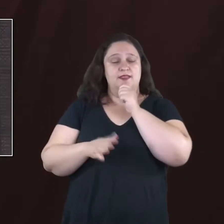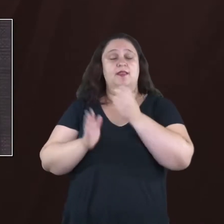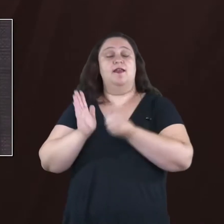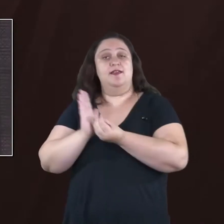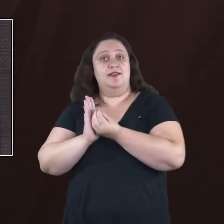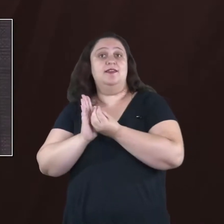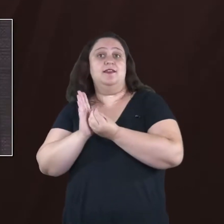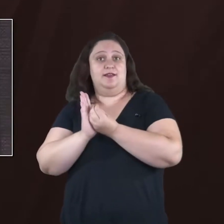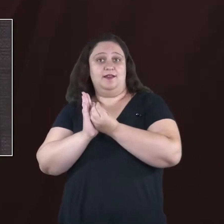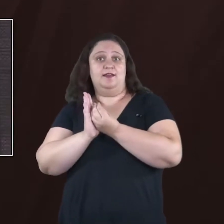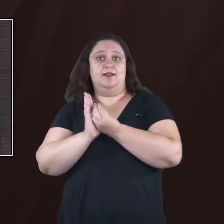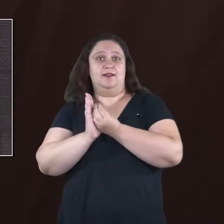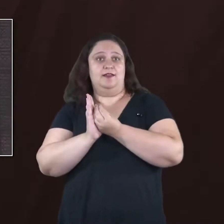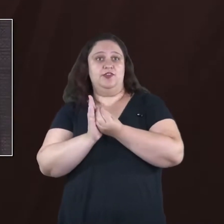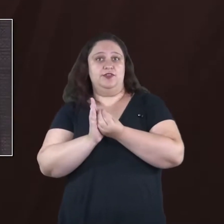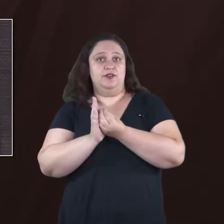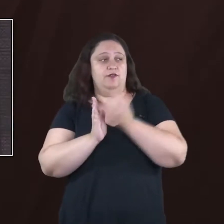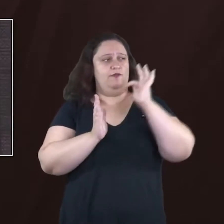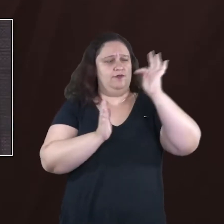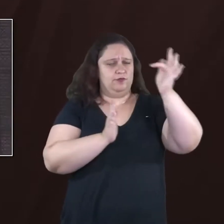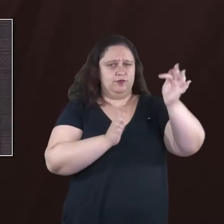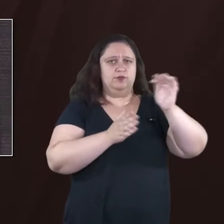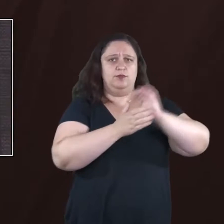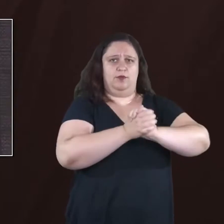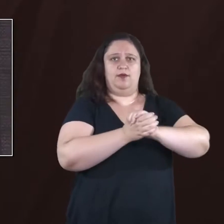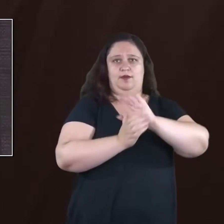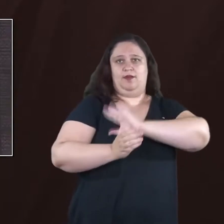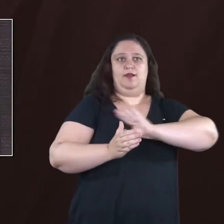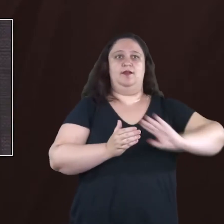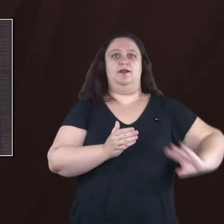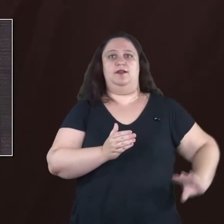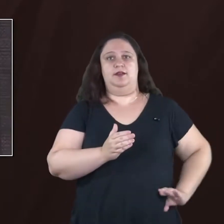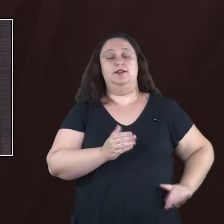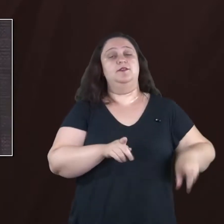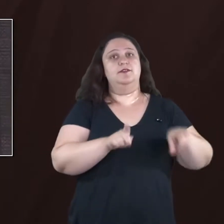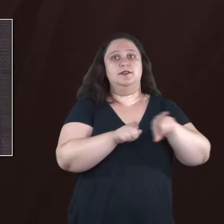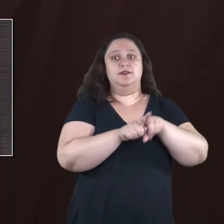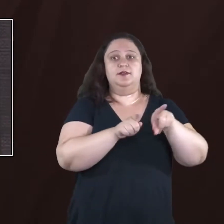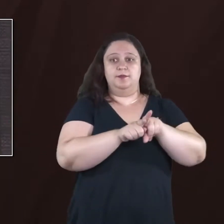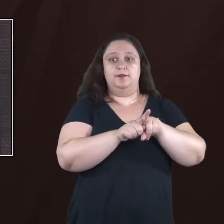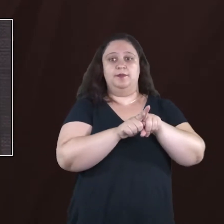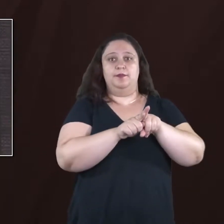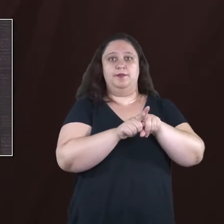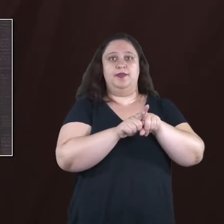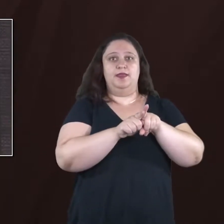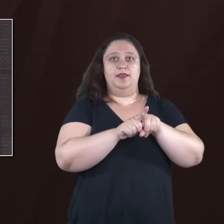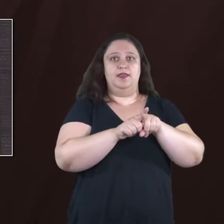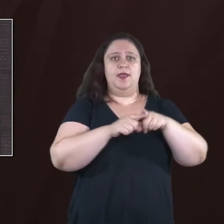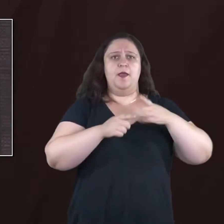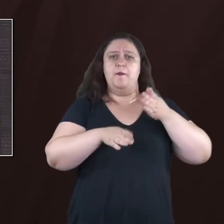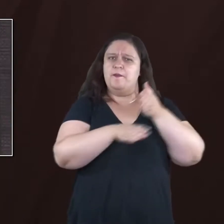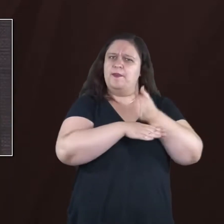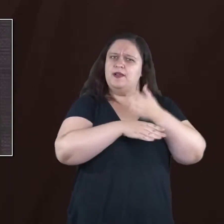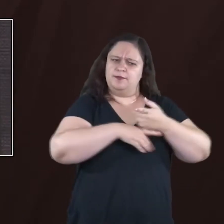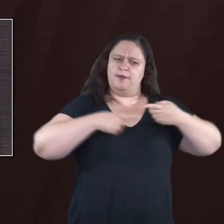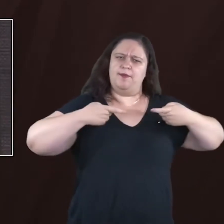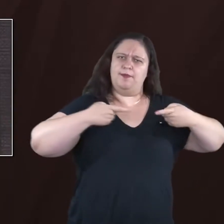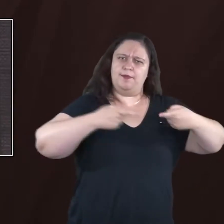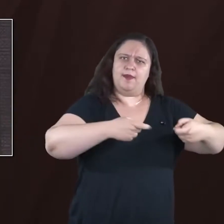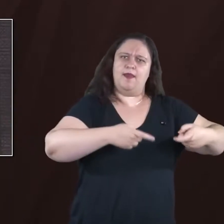que se casará com Cristo, será também a sua guerreira, o seu